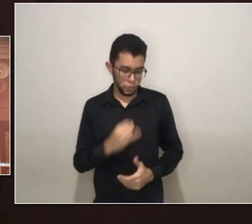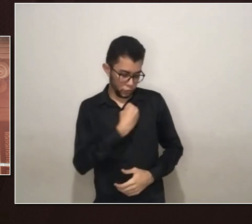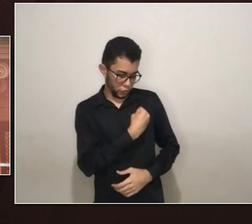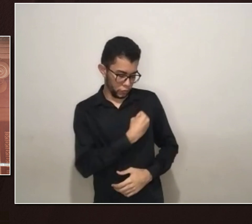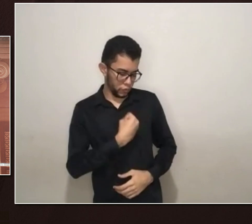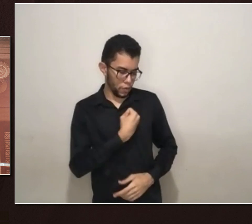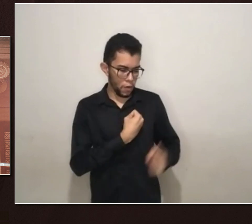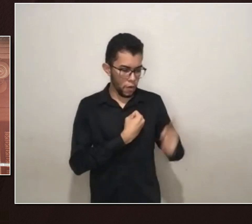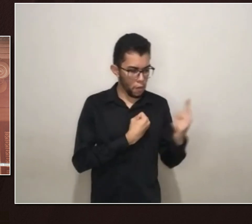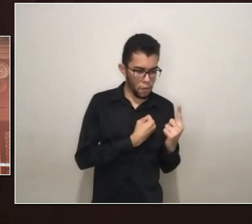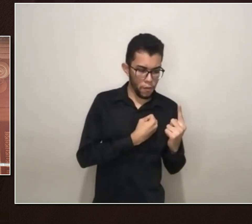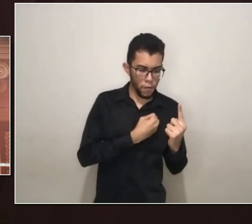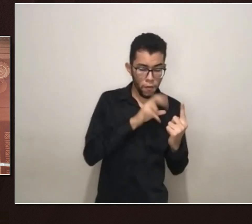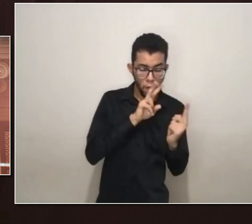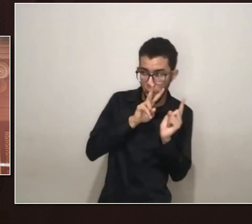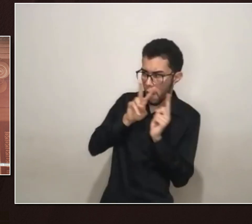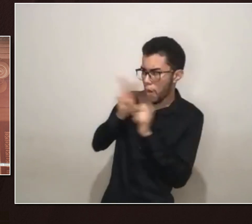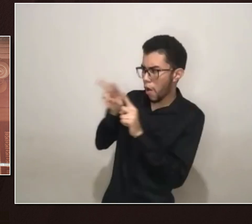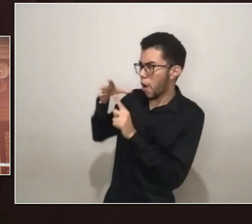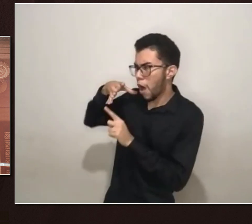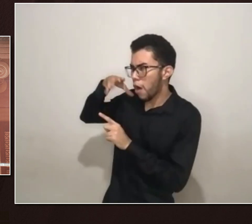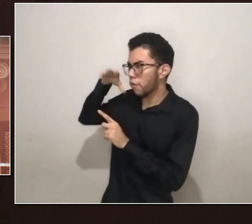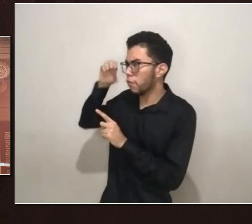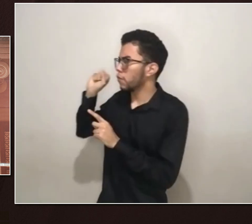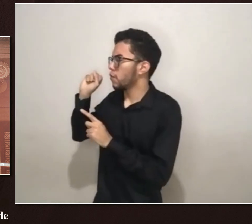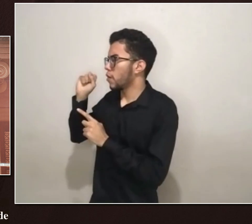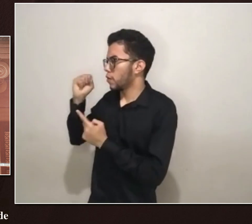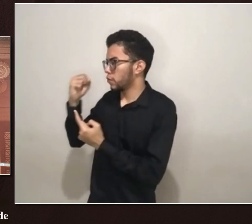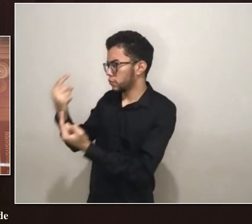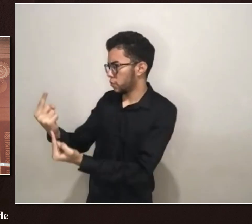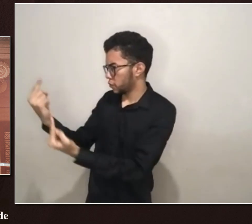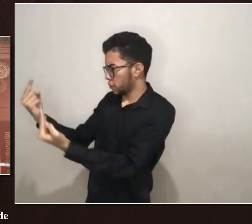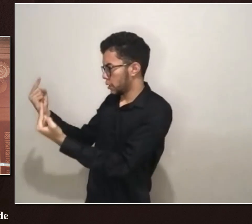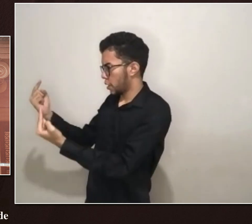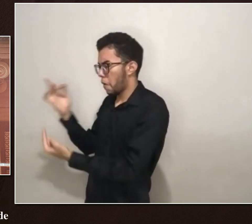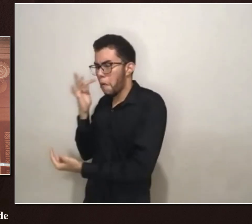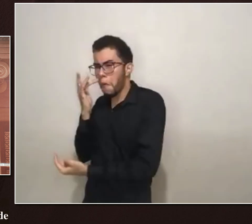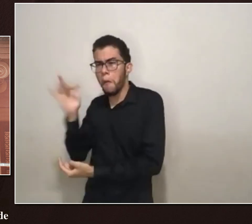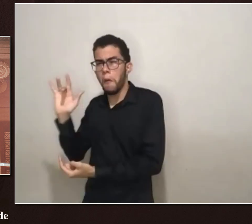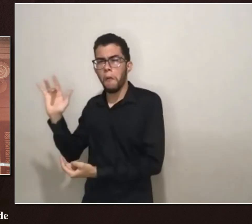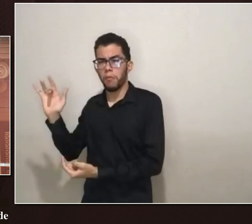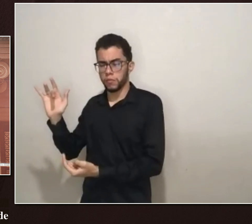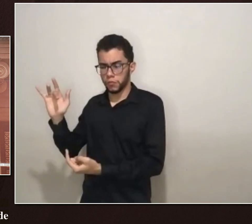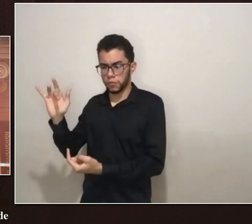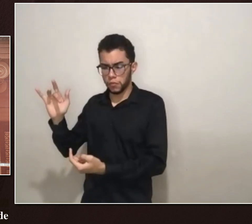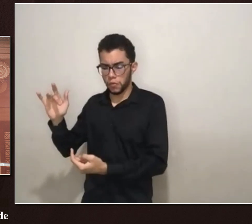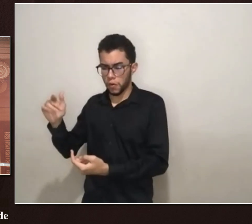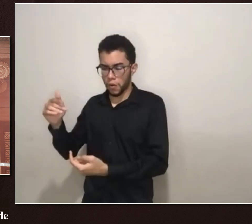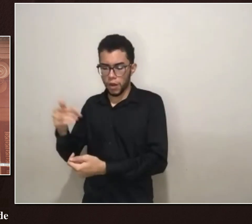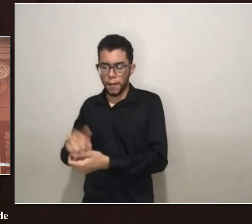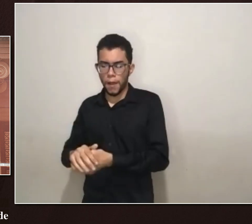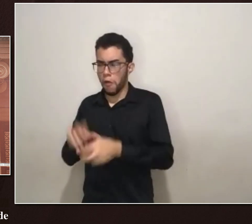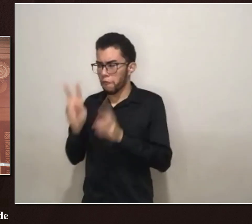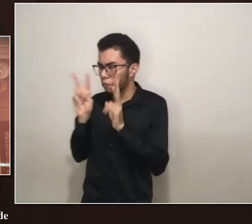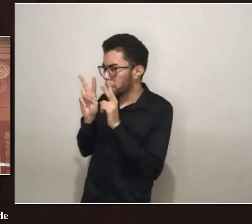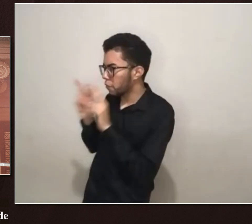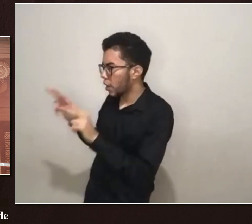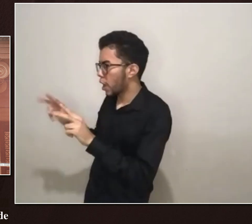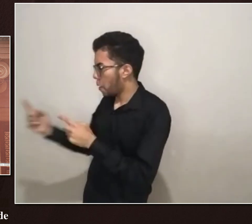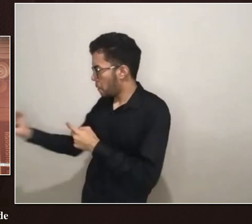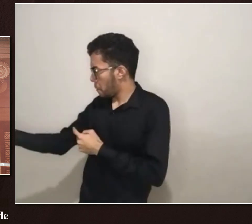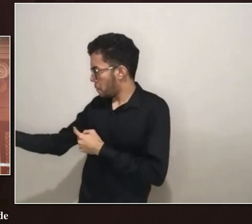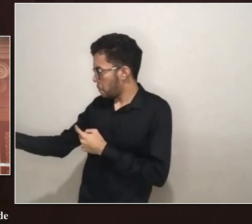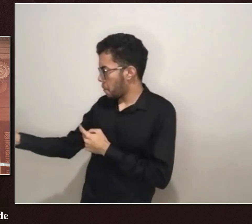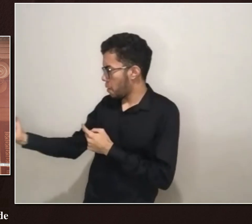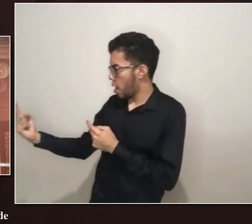vi sete candeeiros de ouro, e no meio dos candeeiros um semelhante a filho do homem, com vestes